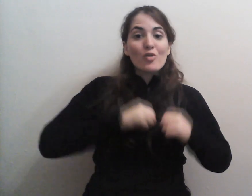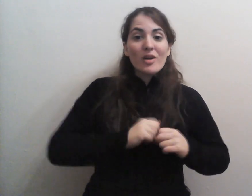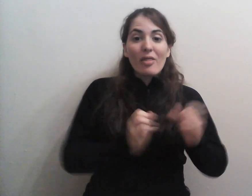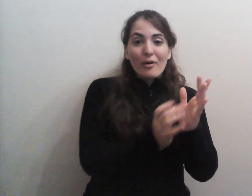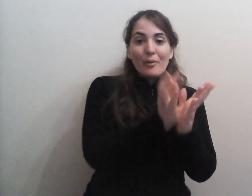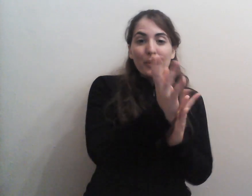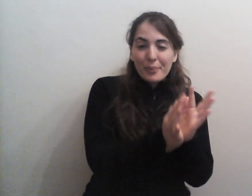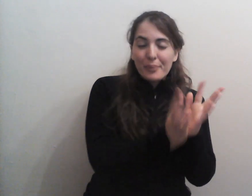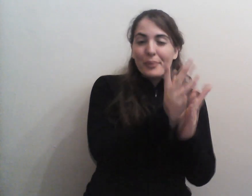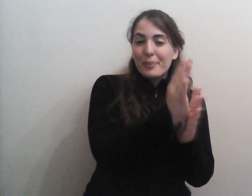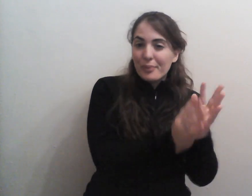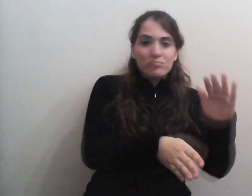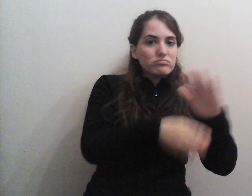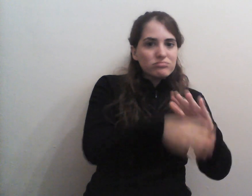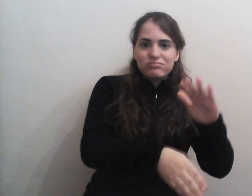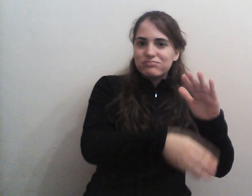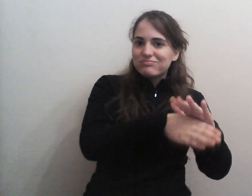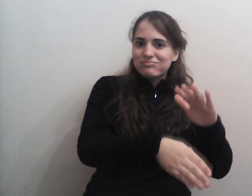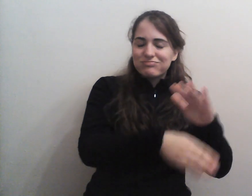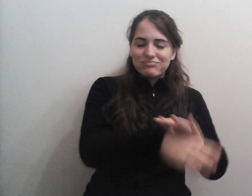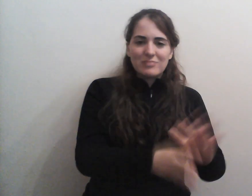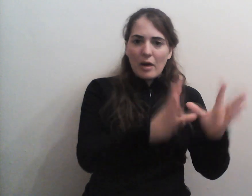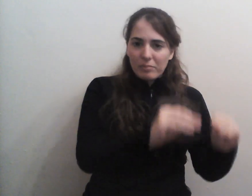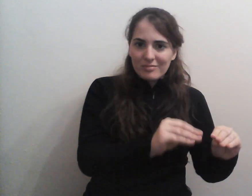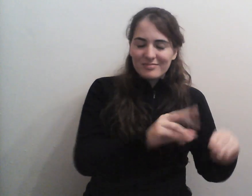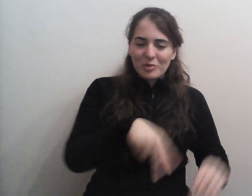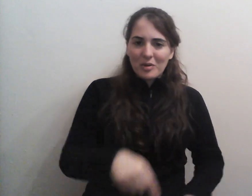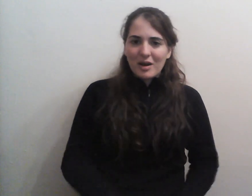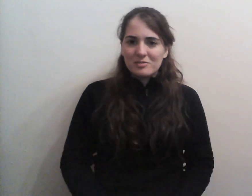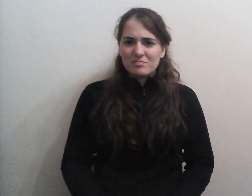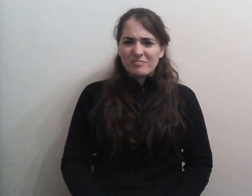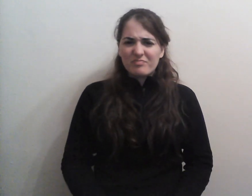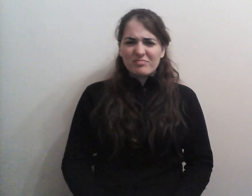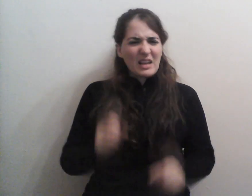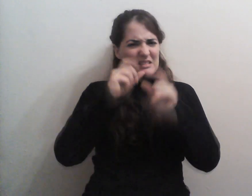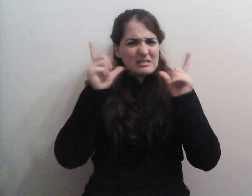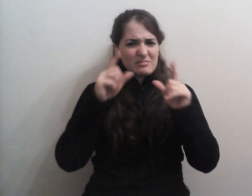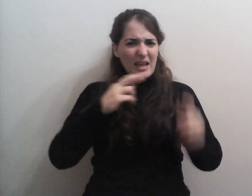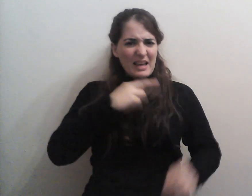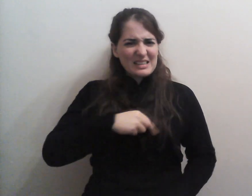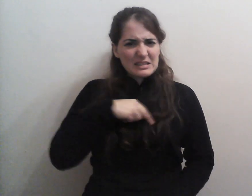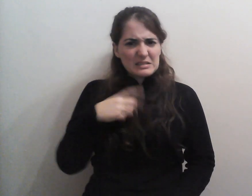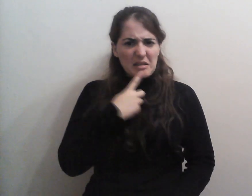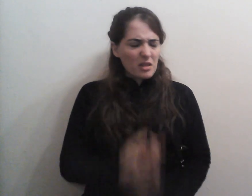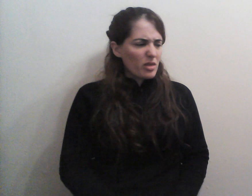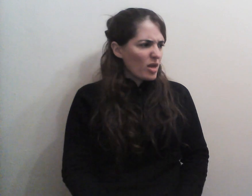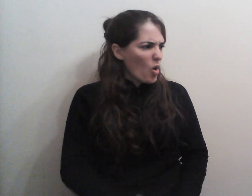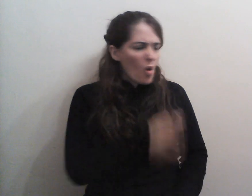de todo el agua. Y Cristian dice al hombre, al predicador que lo estaba enseñando, dice: pero, ¿cómo es posible que el corazón